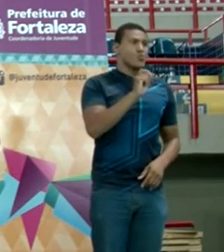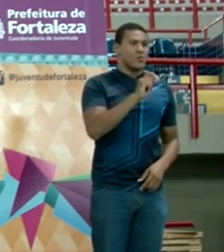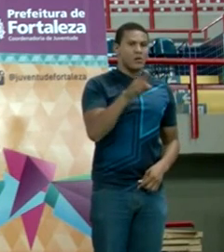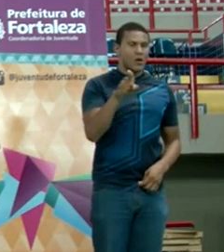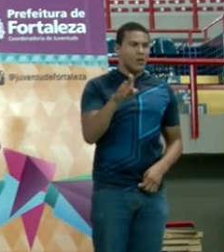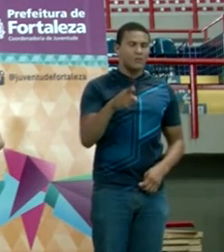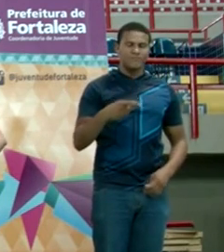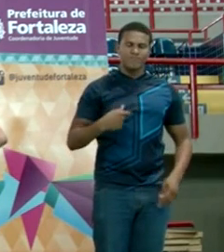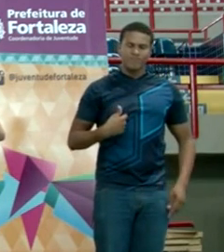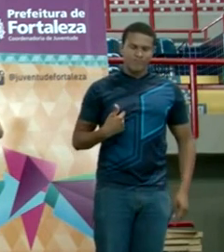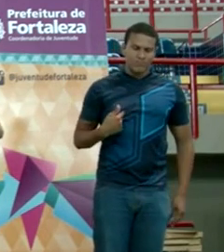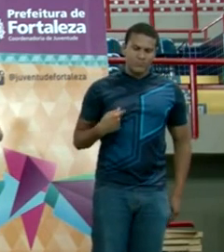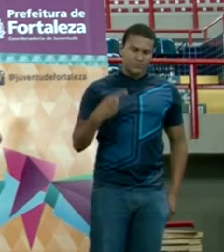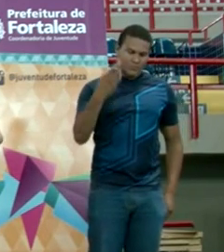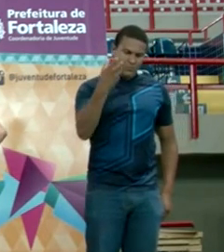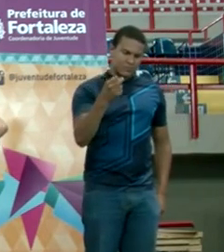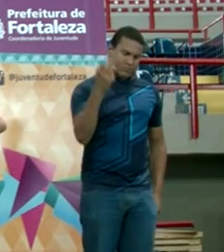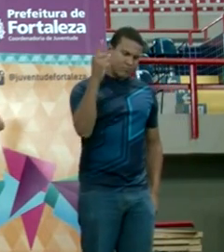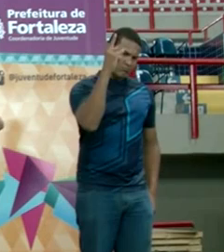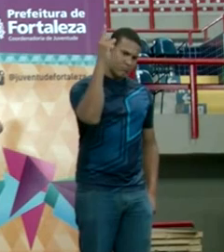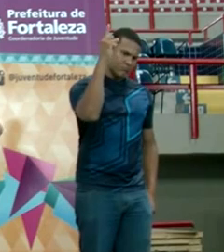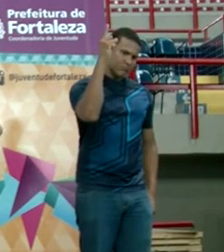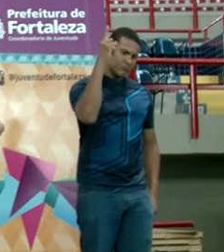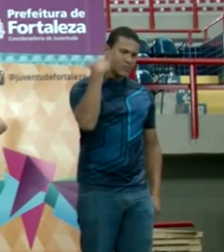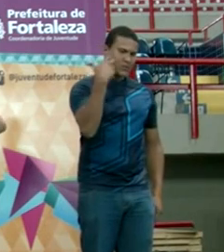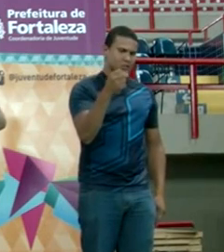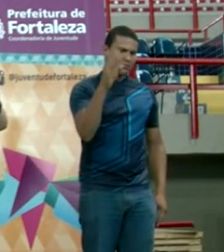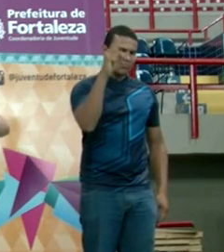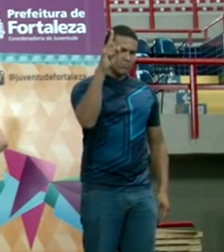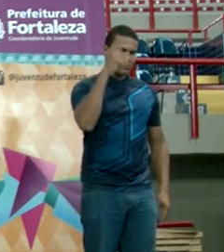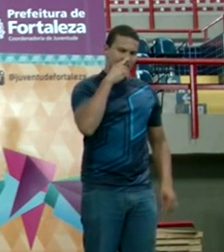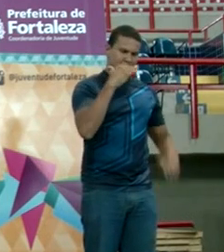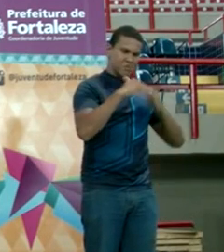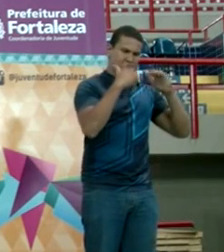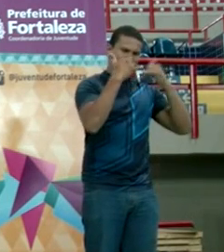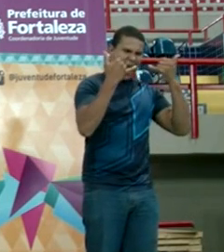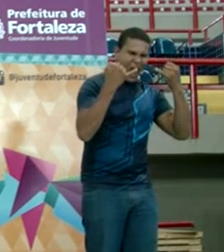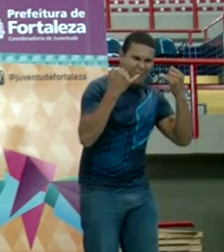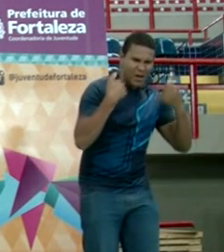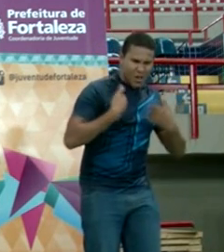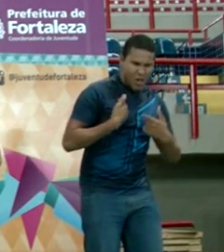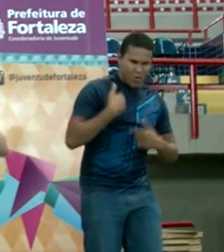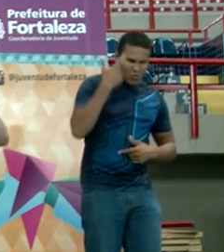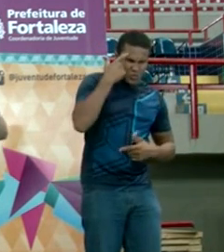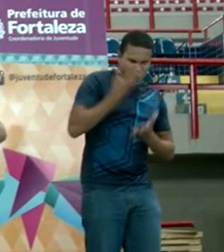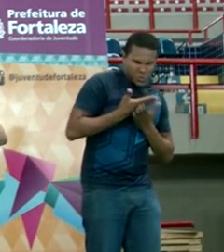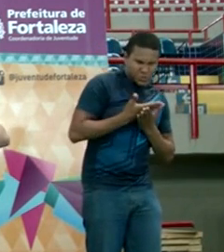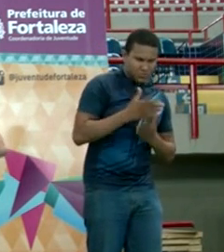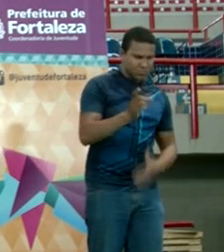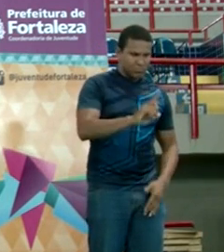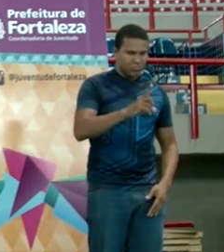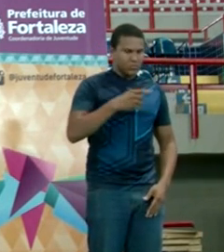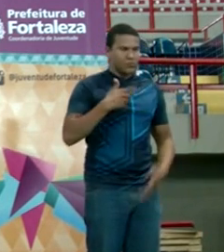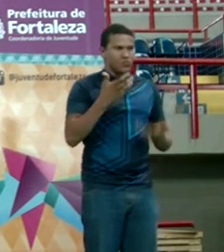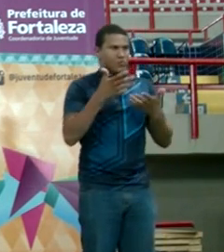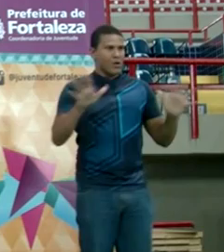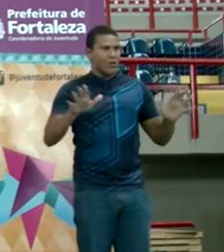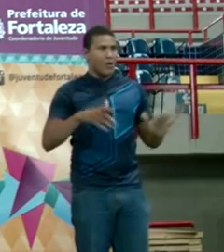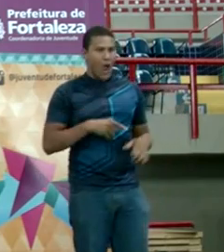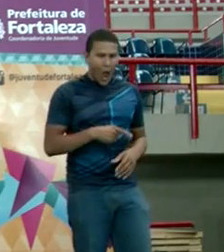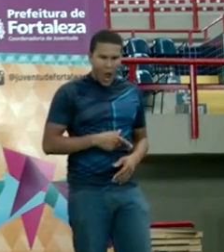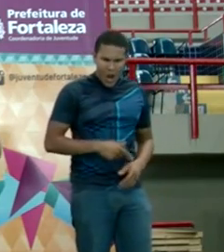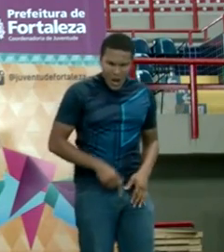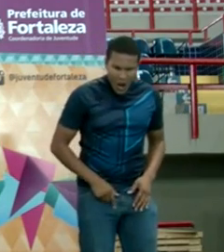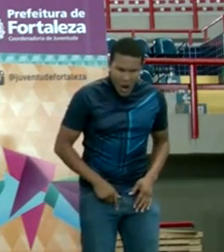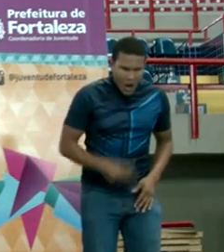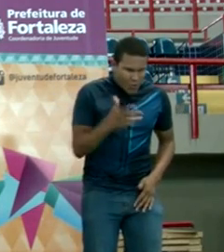Einstein se negou a continuar contribuindo para o desenvolvimento das armas nucleares. Aí foi acusado de ser comunista,